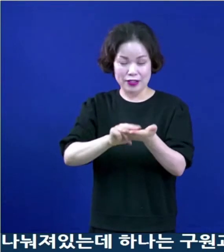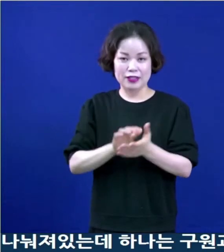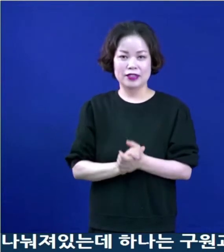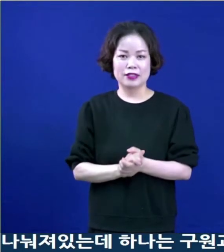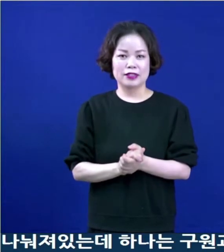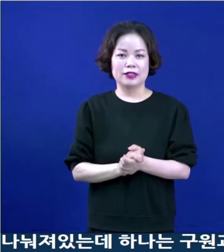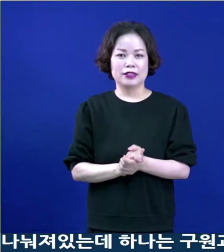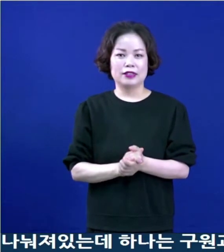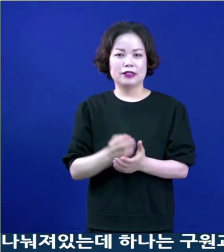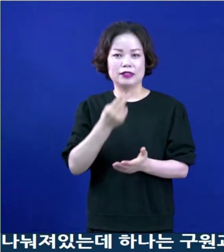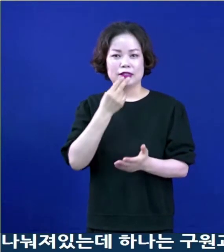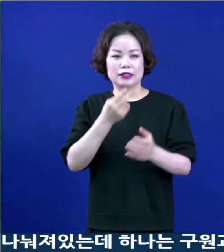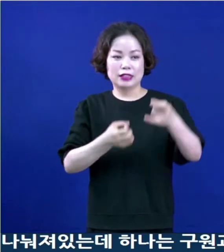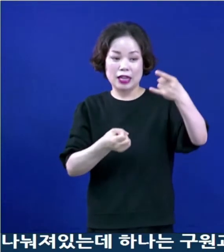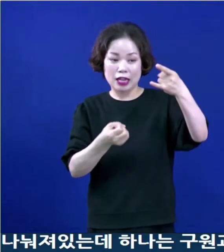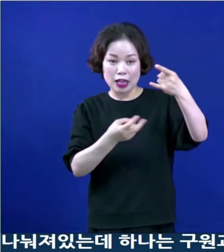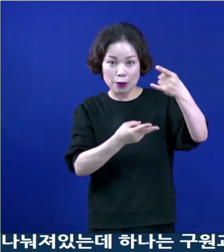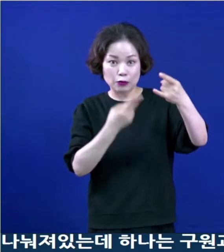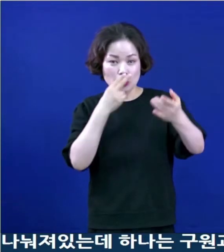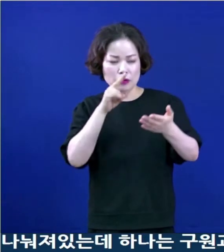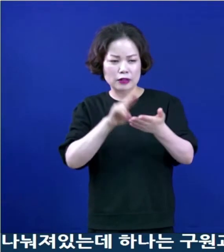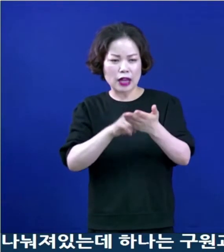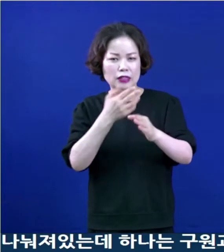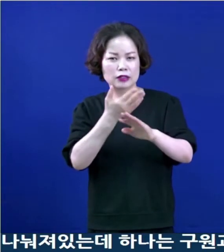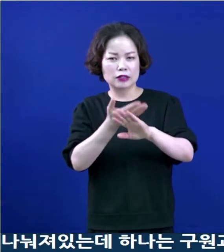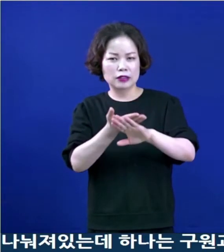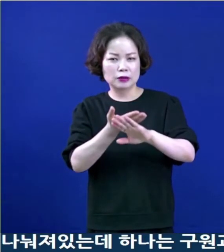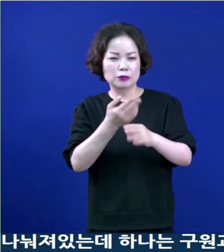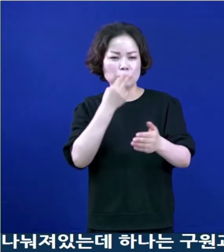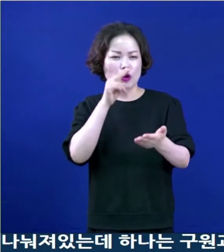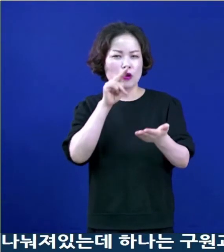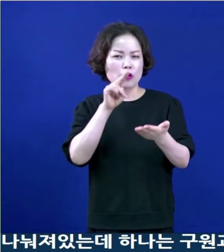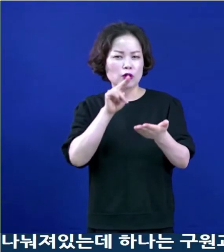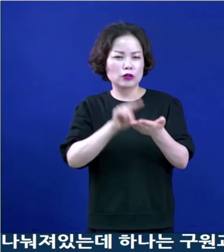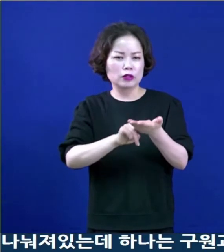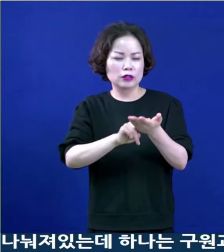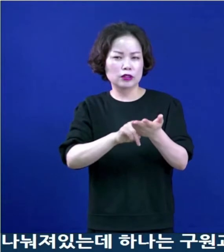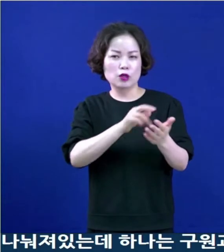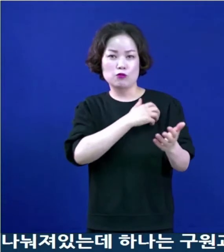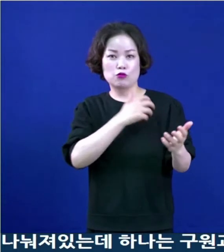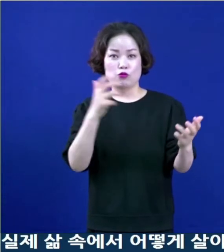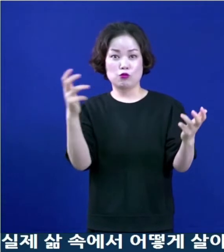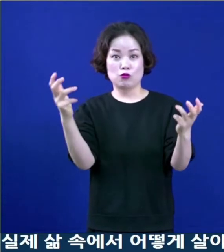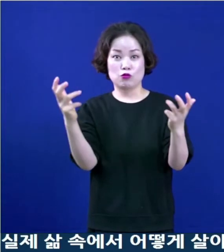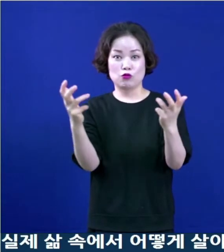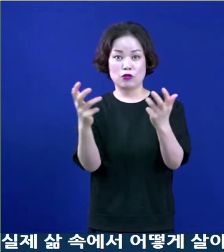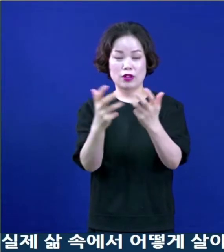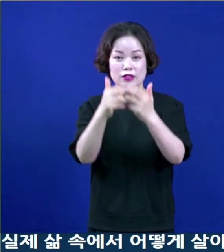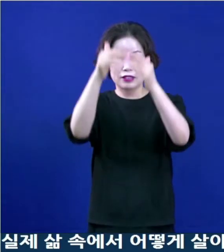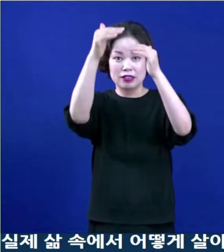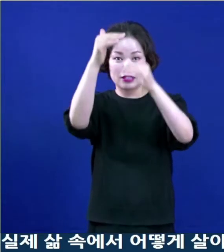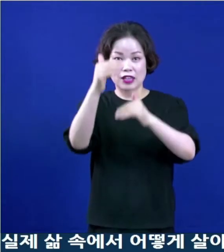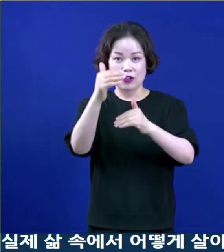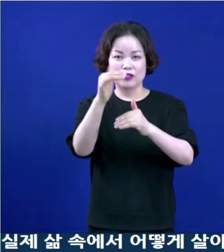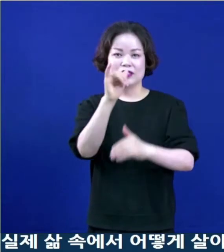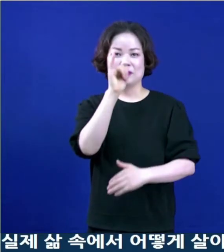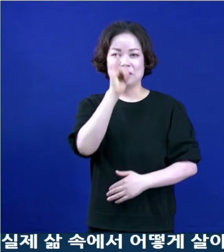에베소서에는 다른 편지들처럼 그 이상으로 풍부한 가르침이 담겨 있다 할 수